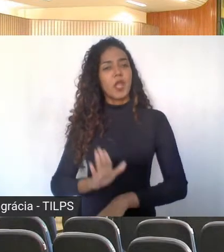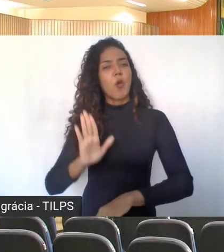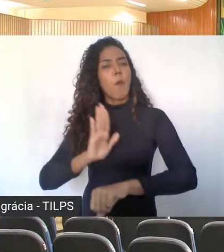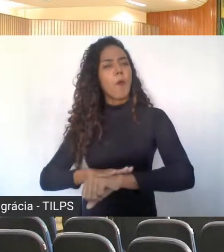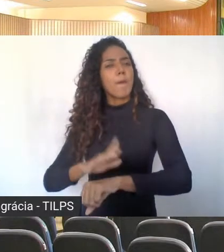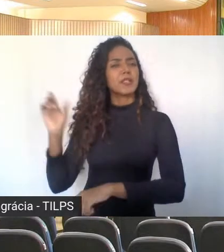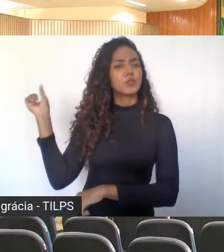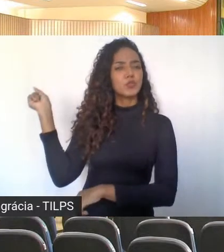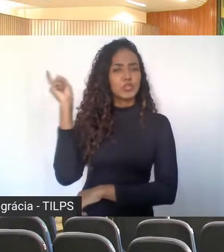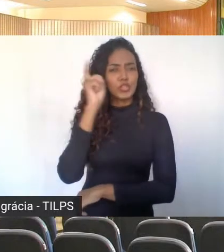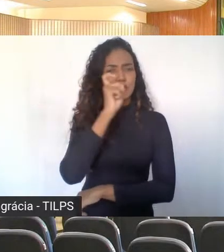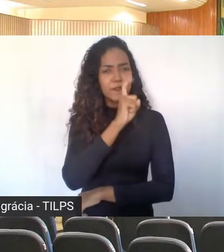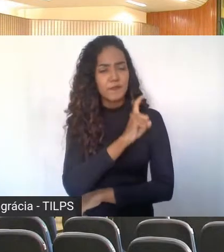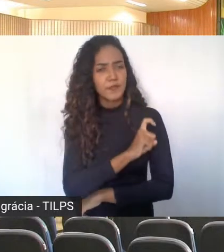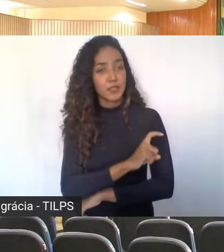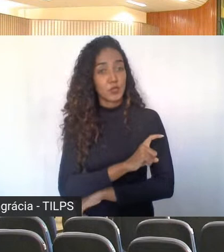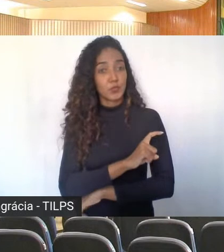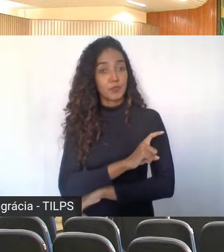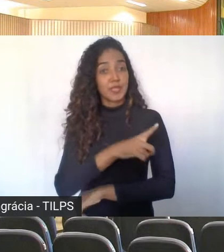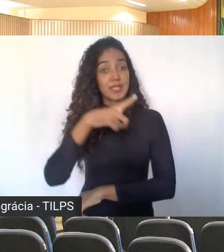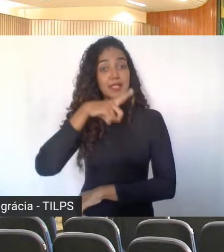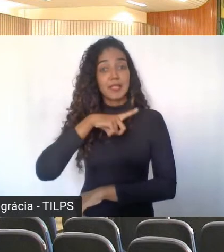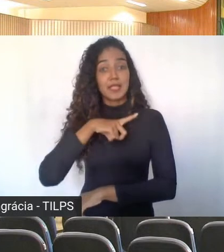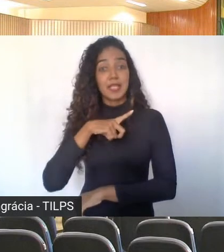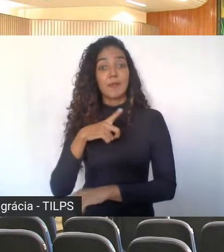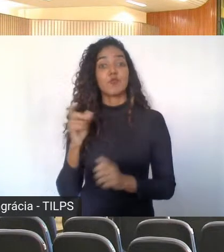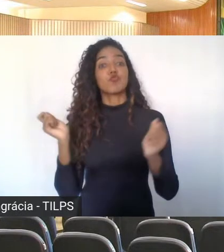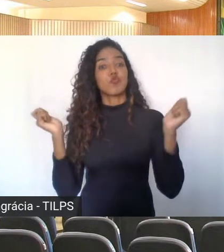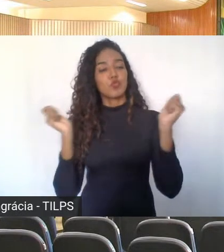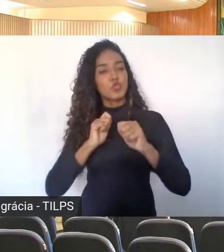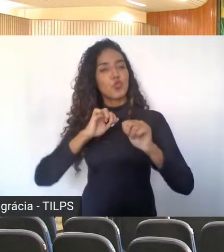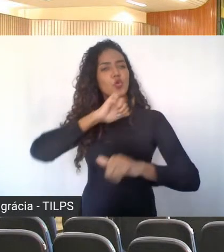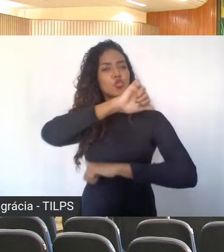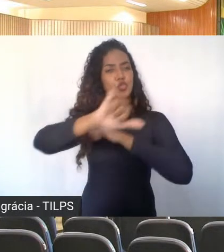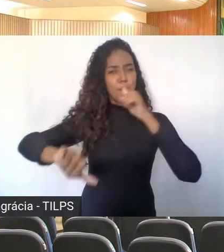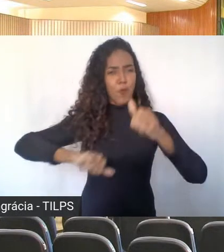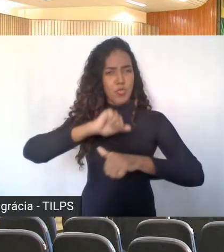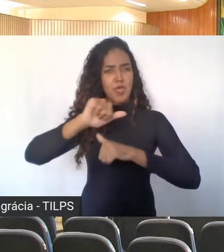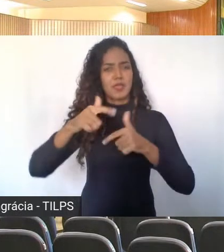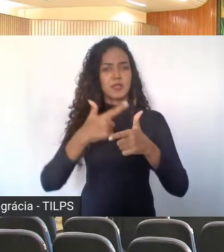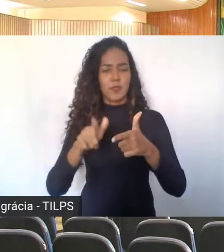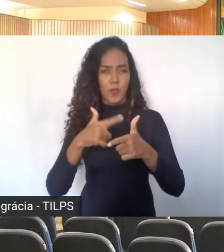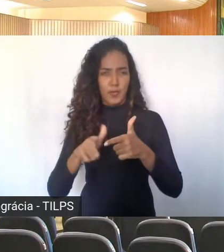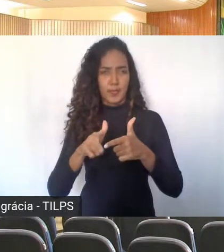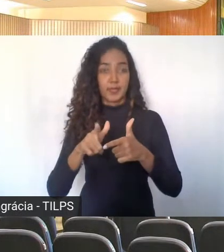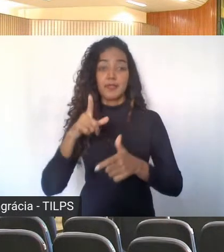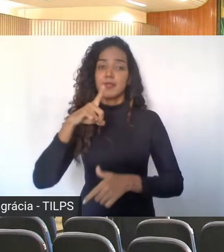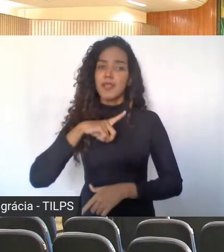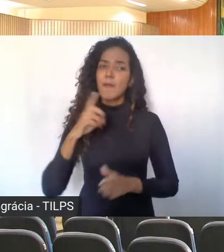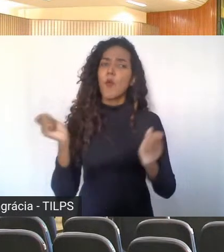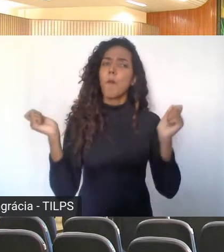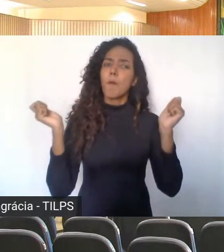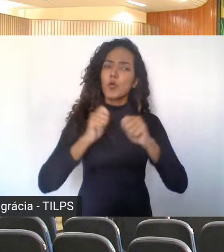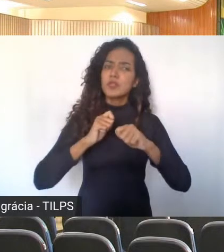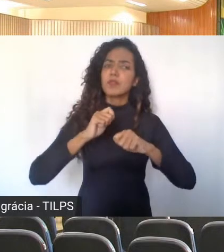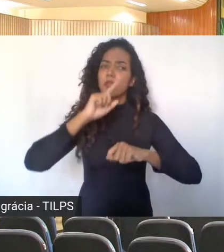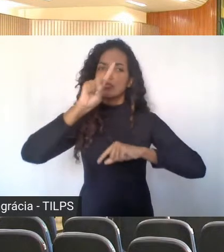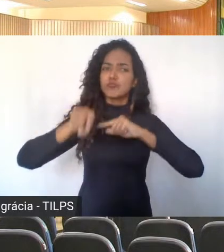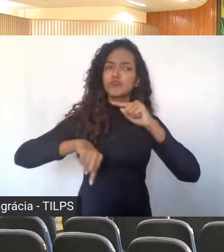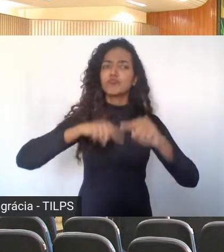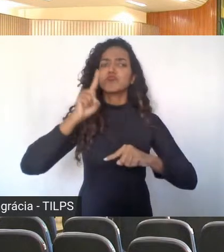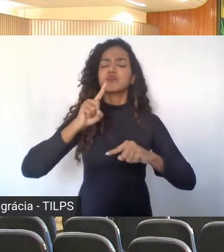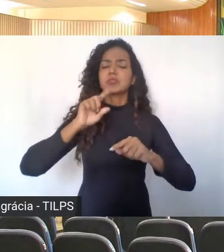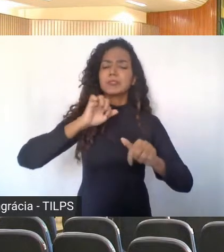mesmo tempo temos condições de reverter essa situação. Temos condições de refazer essa